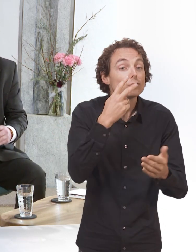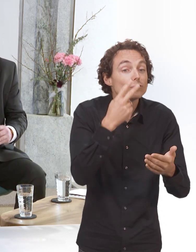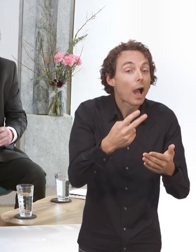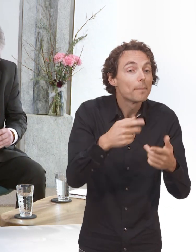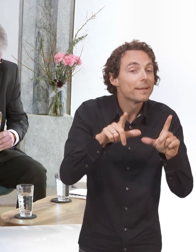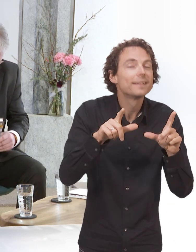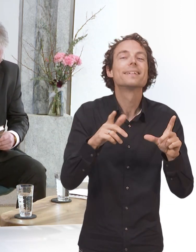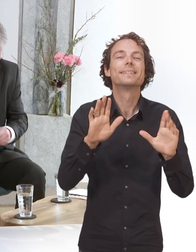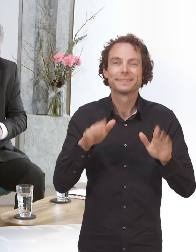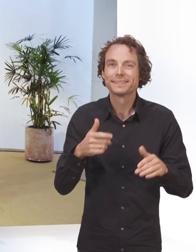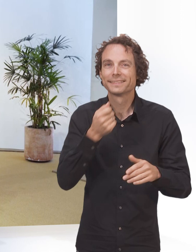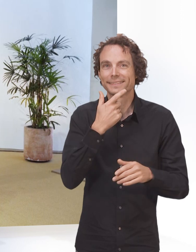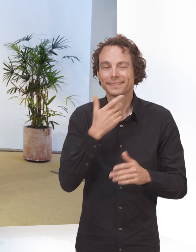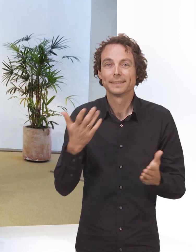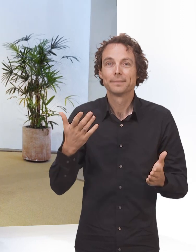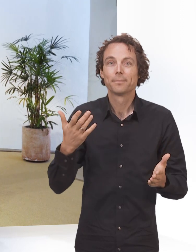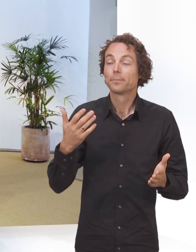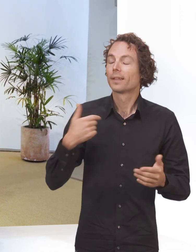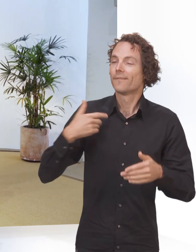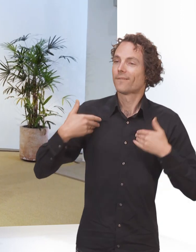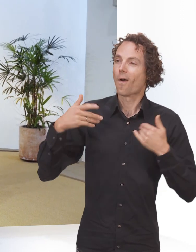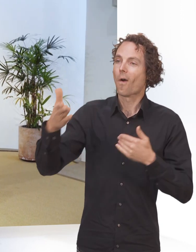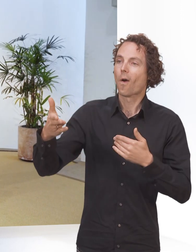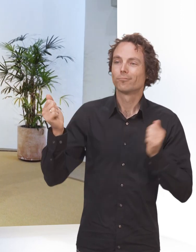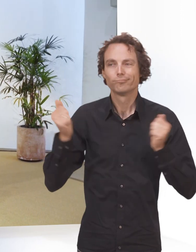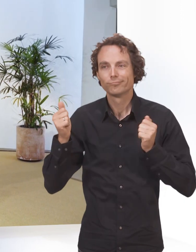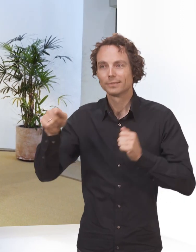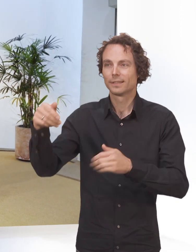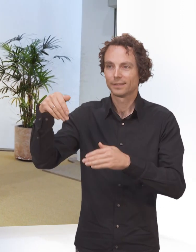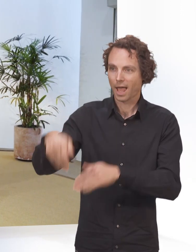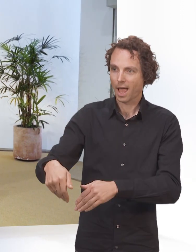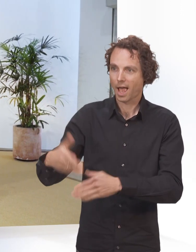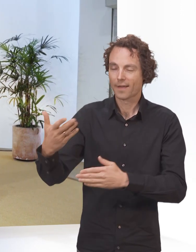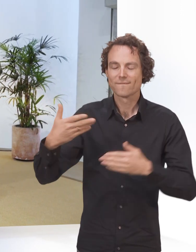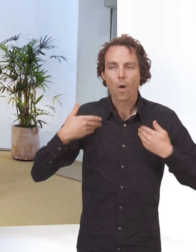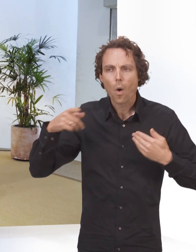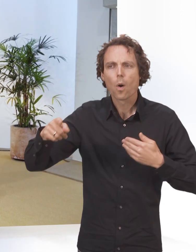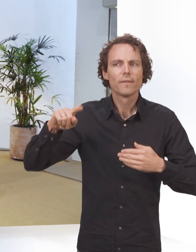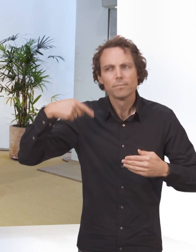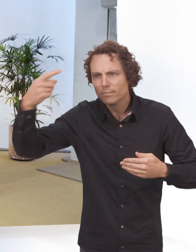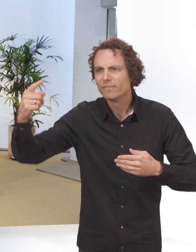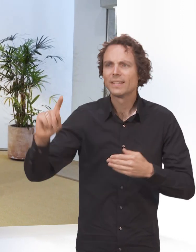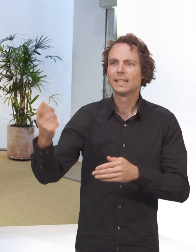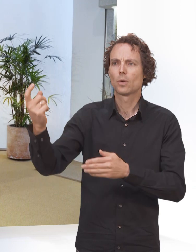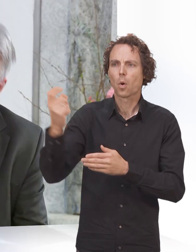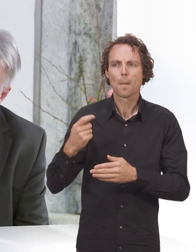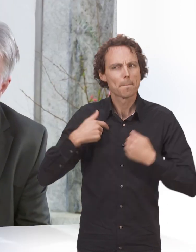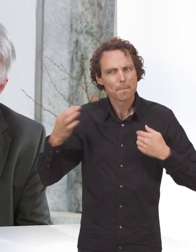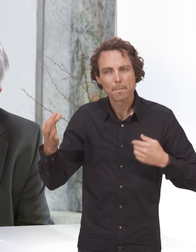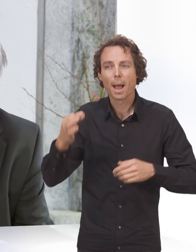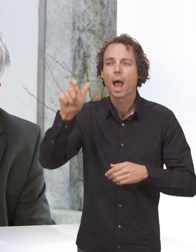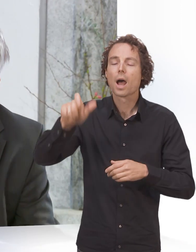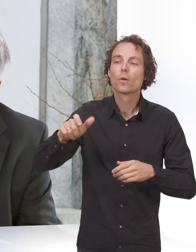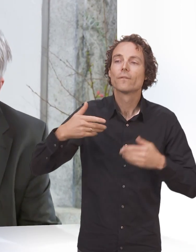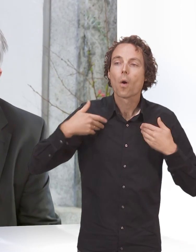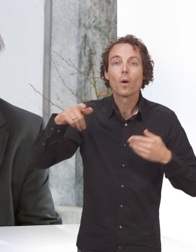Bilder. Ich freue mich riesig, dass du da warst, lieber Arno. Ich freue mich, dass du auch wieder mal kommst. Wir brauchen dich hier und ich freue mich